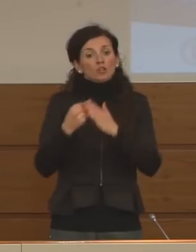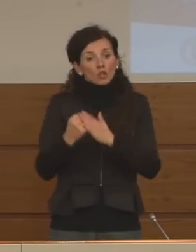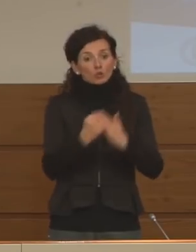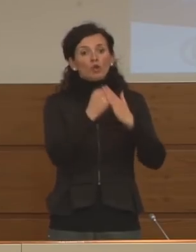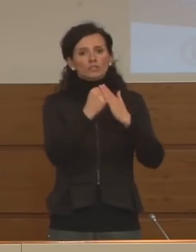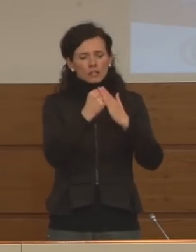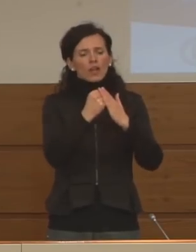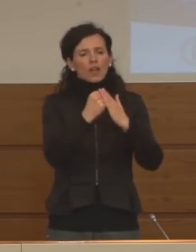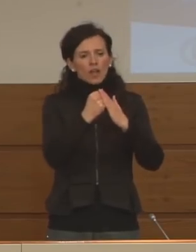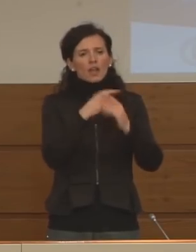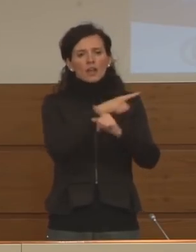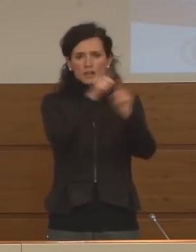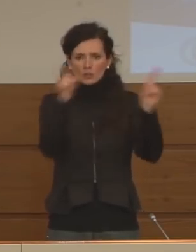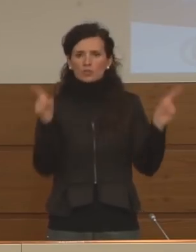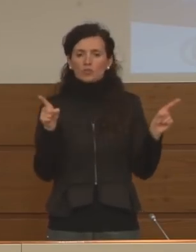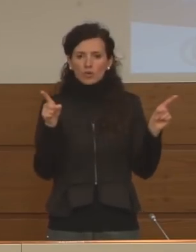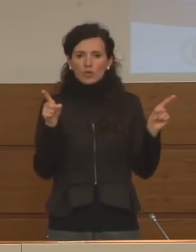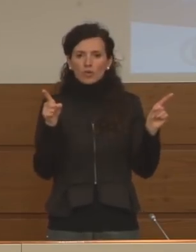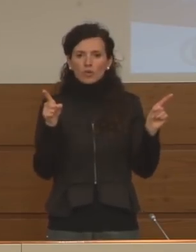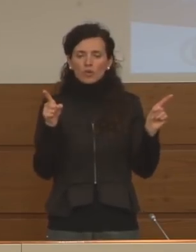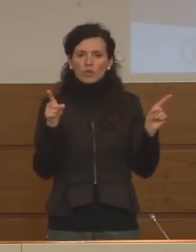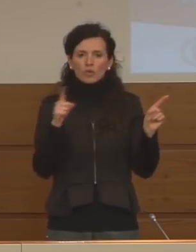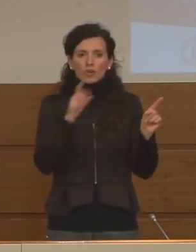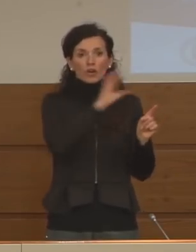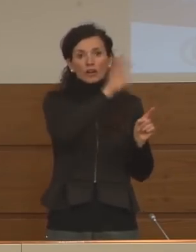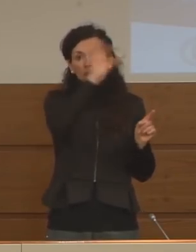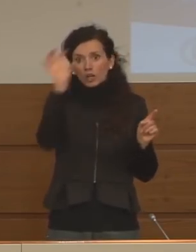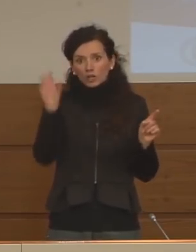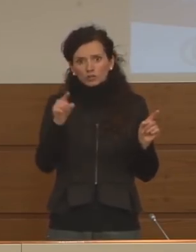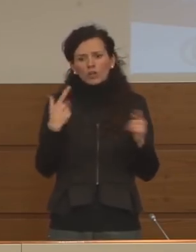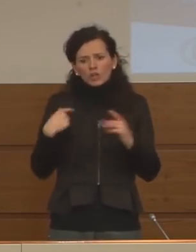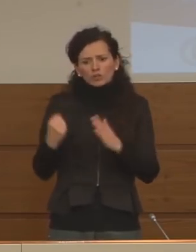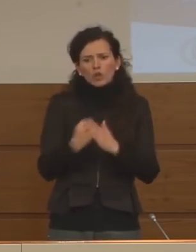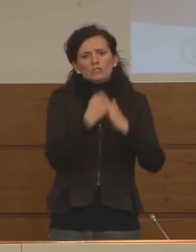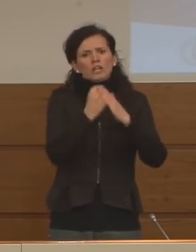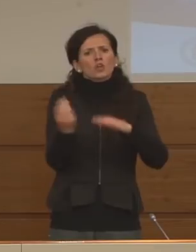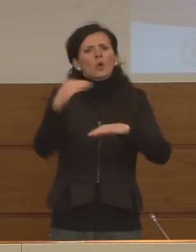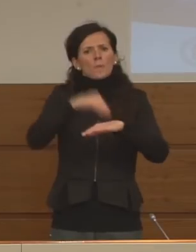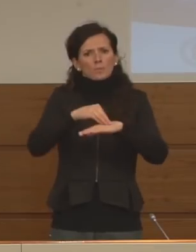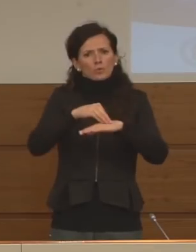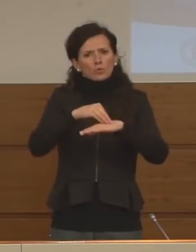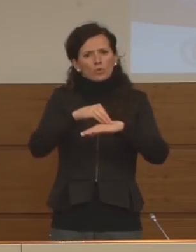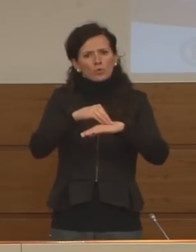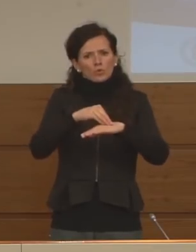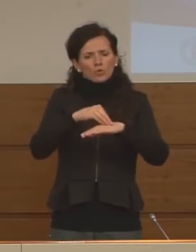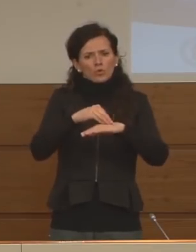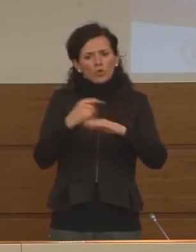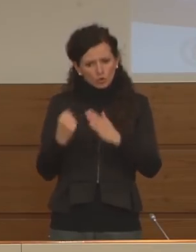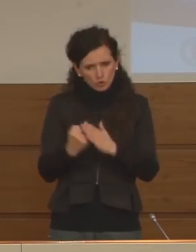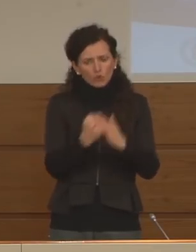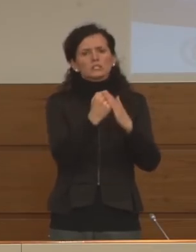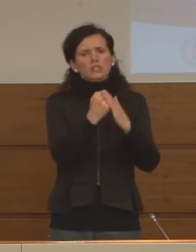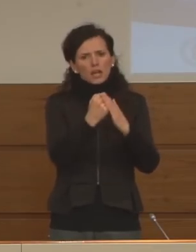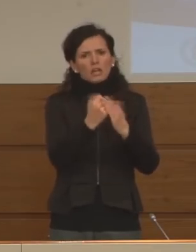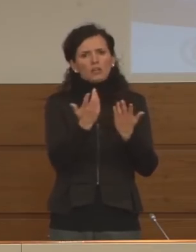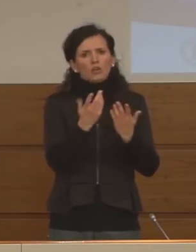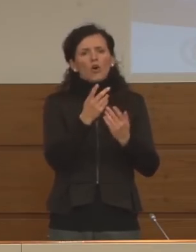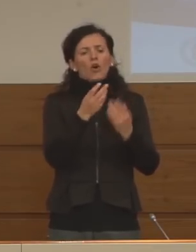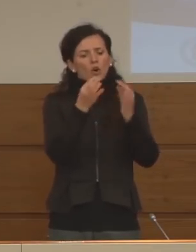e questo sostegno va considerato aggiuntivo nel rispetto dei ruoli